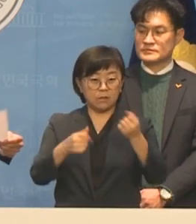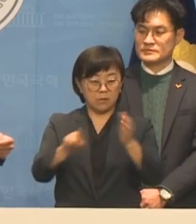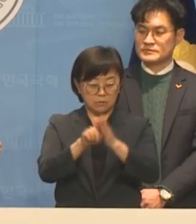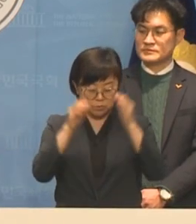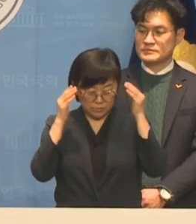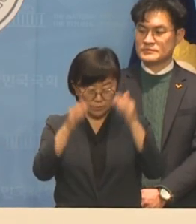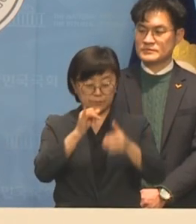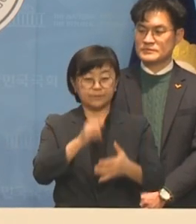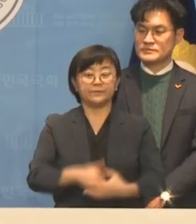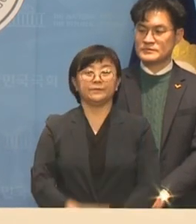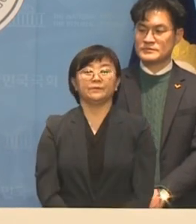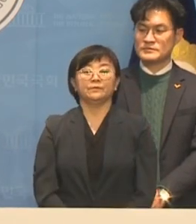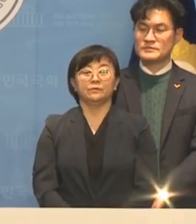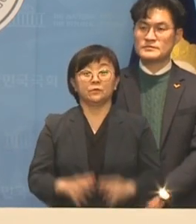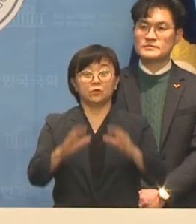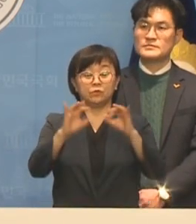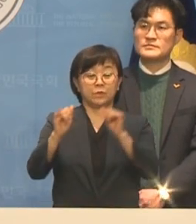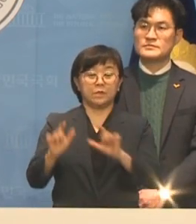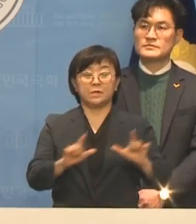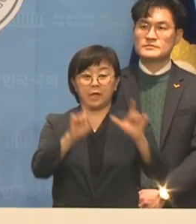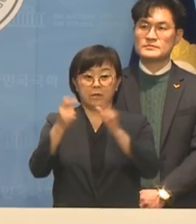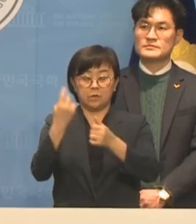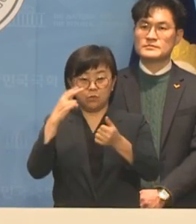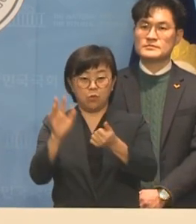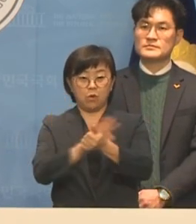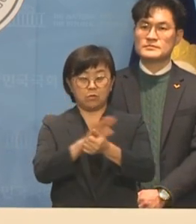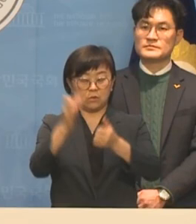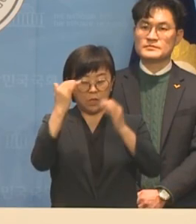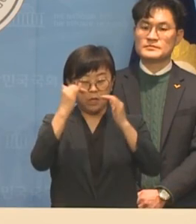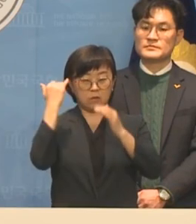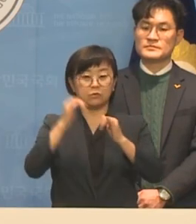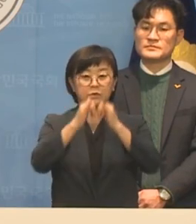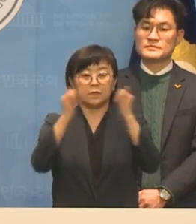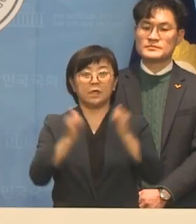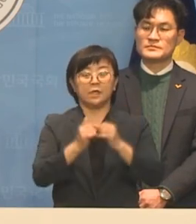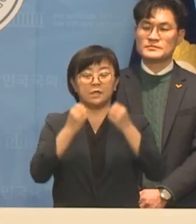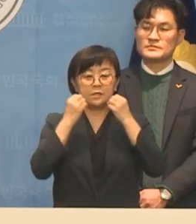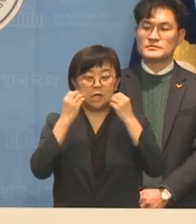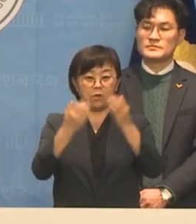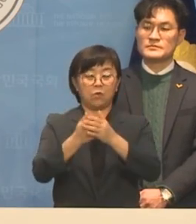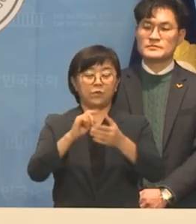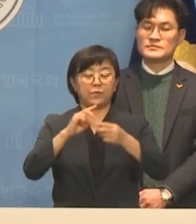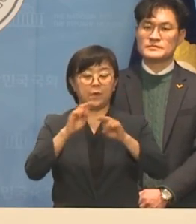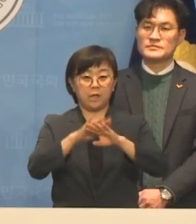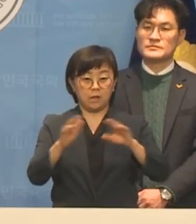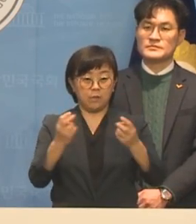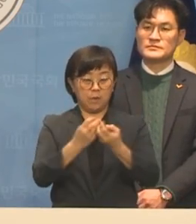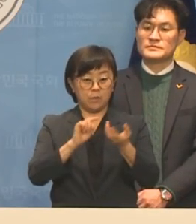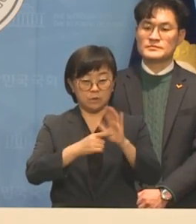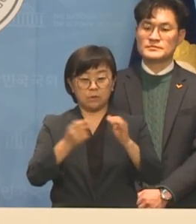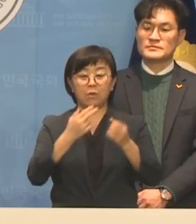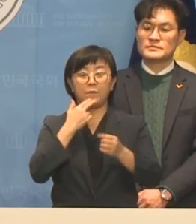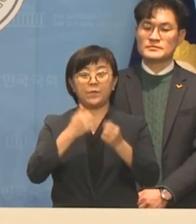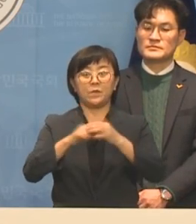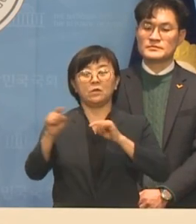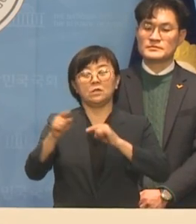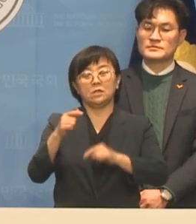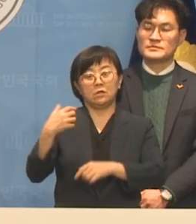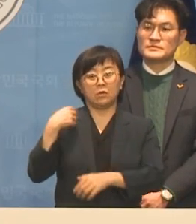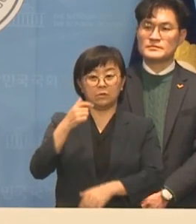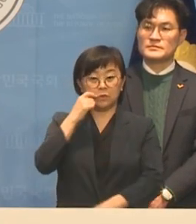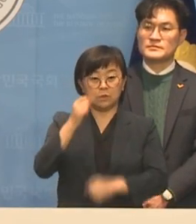몰두하고 있습니다. 국민의 삶을 챙기고 한국 사회의 새로운 대안을 제시해야 할 정치가 제 역할을 하지 못한 모습을